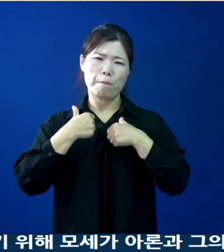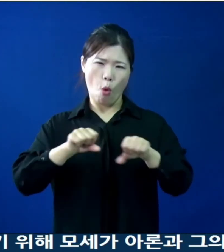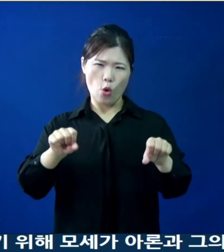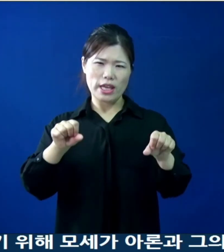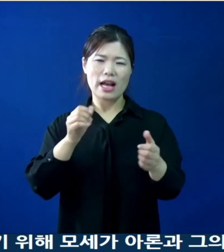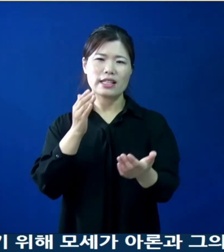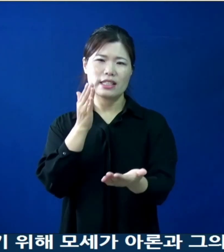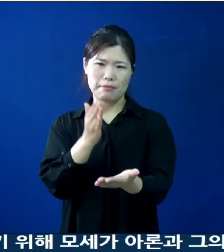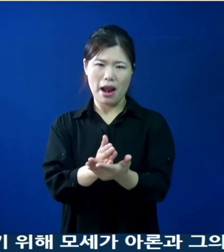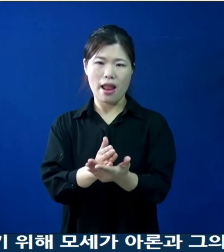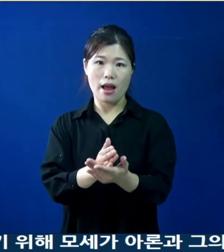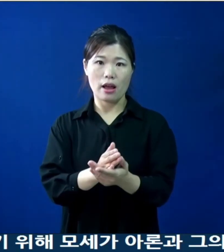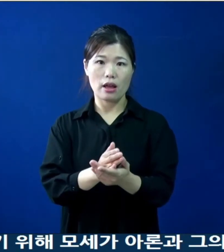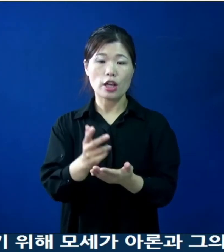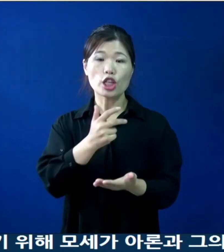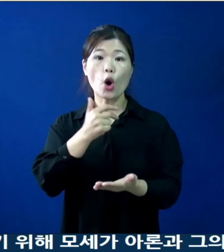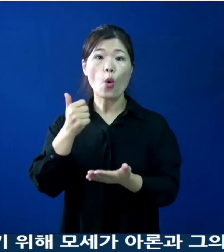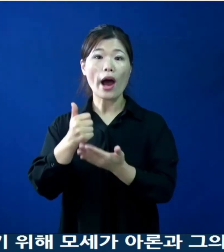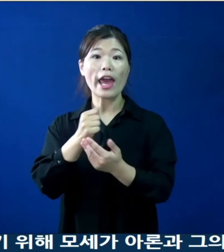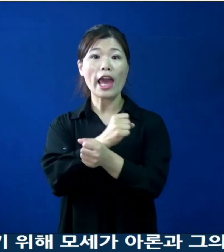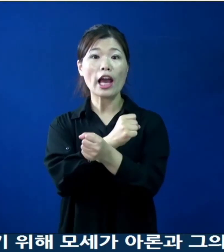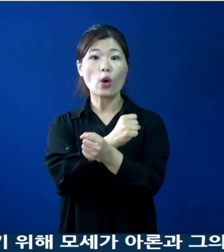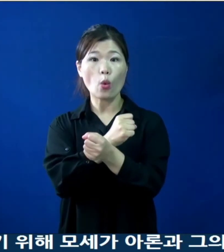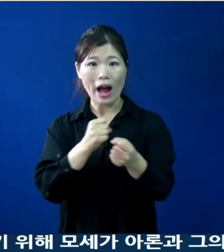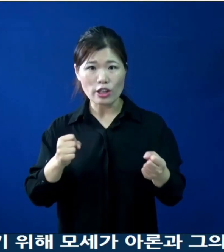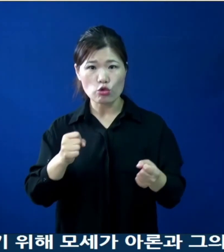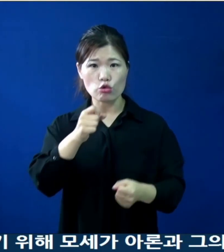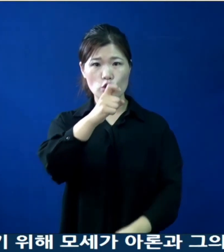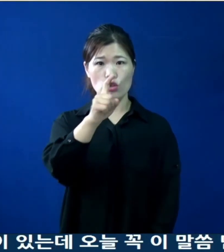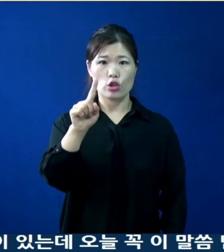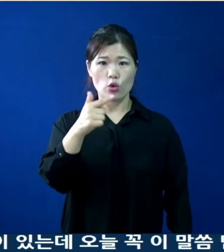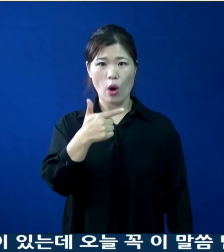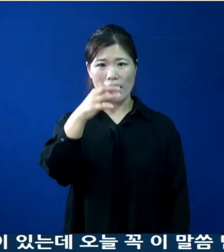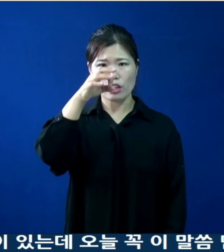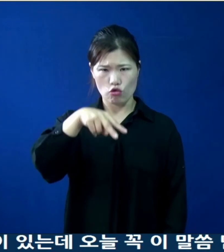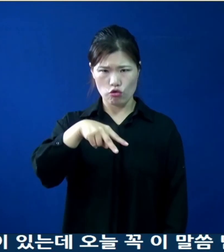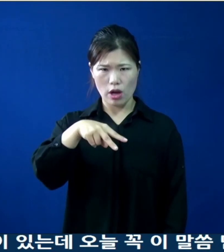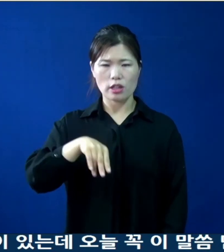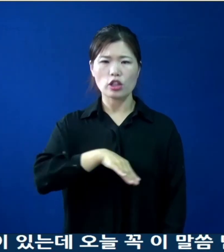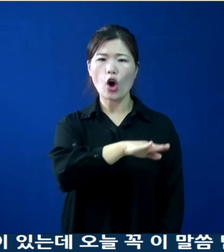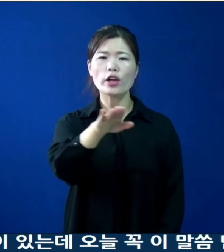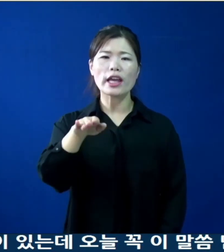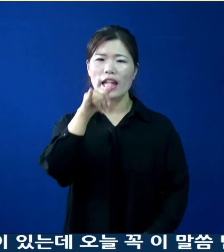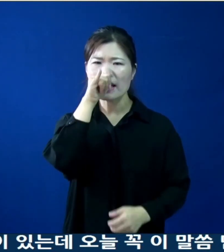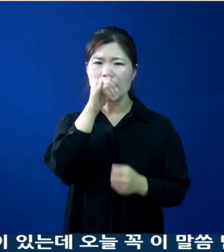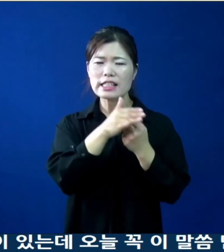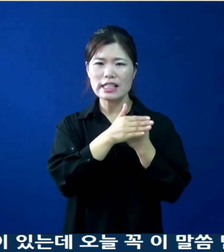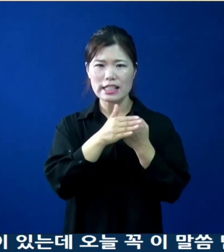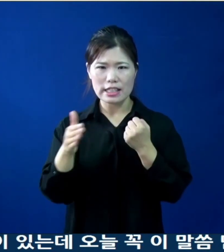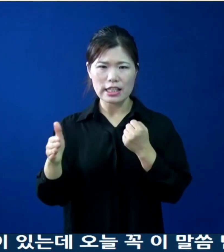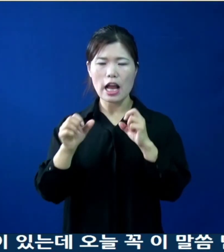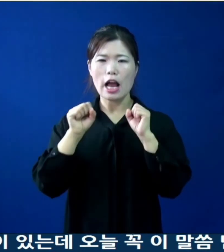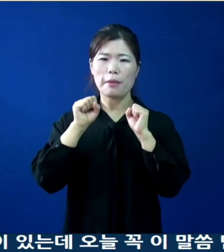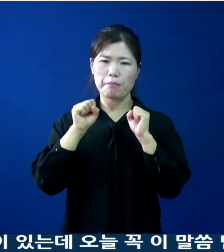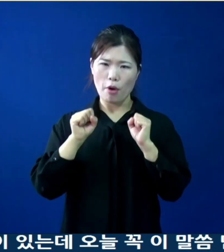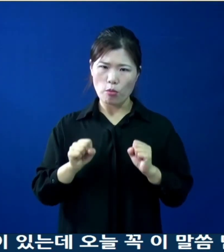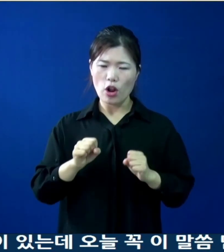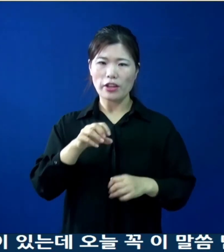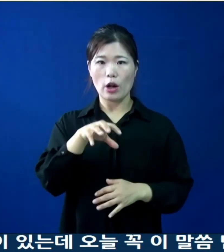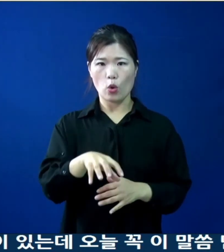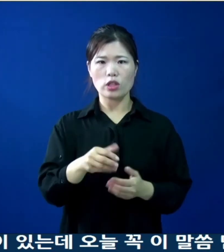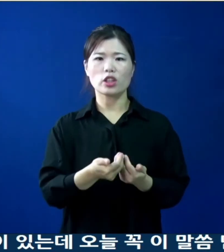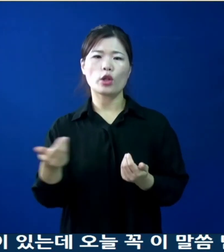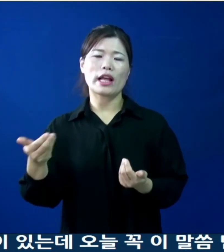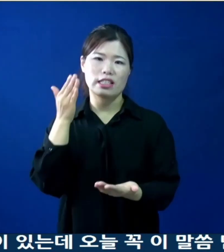여호와의 관유가 너희에게 있은즉 너희가 머물러야 될 그 자리를 떠나지 말라.